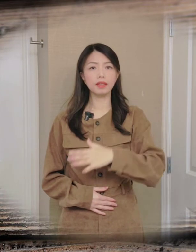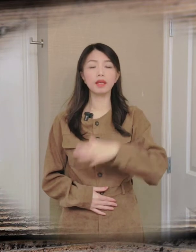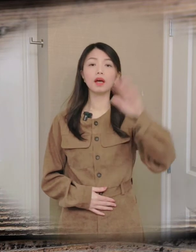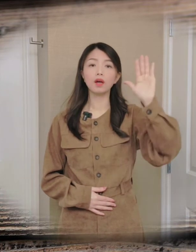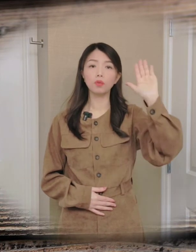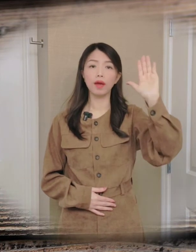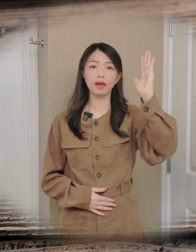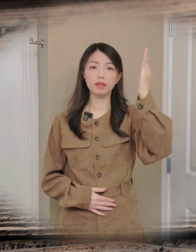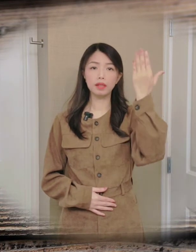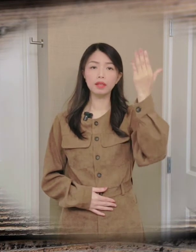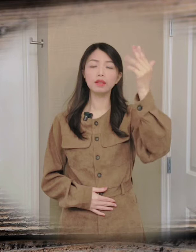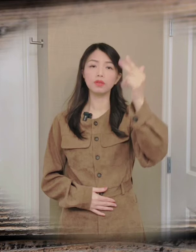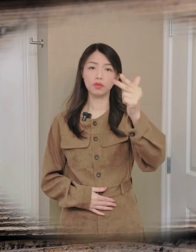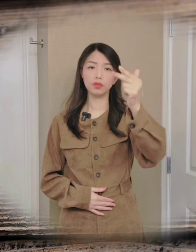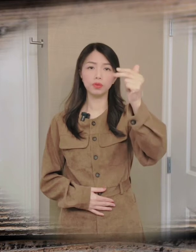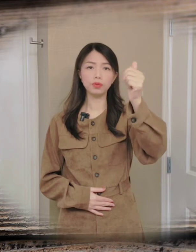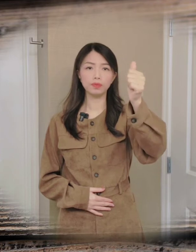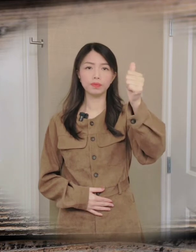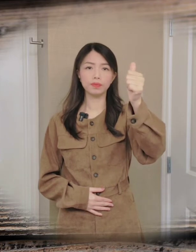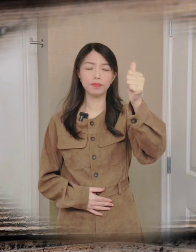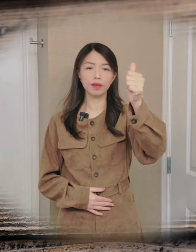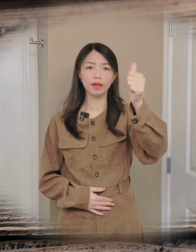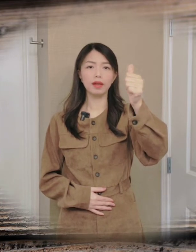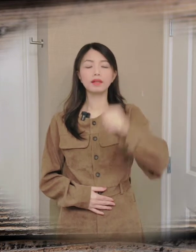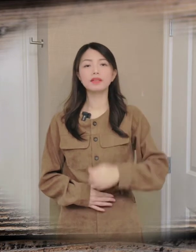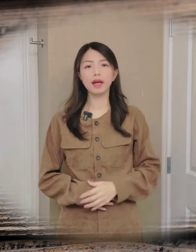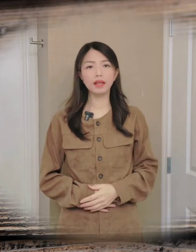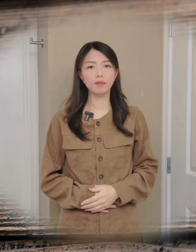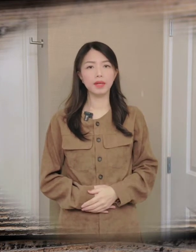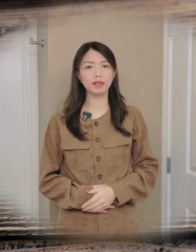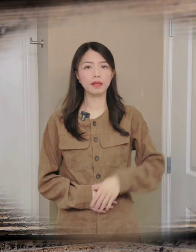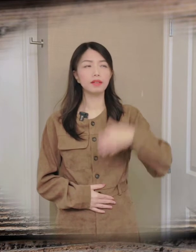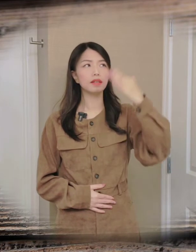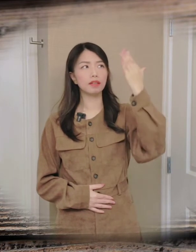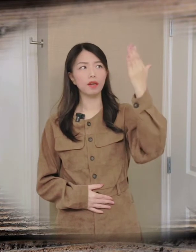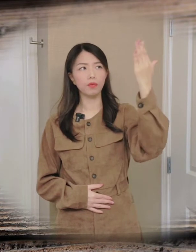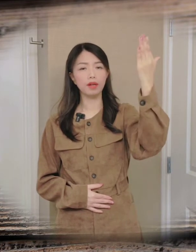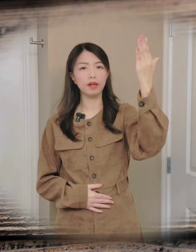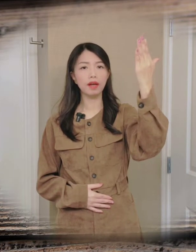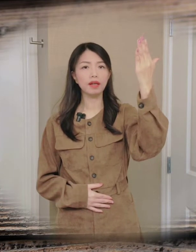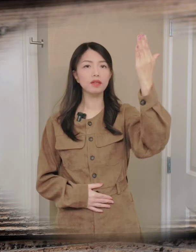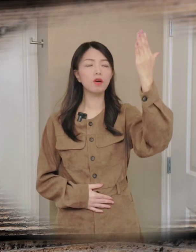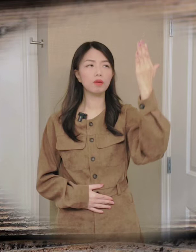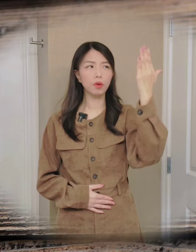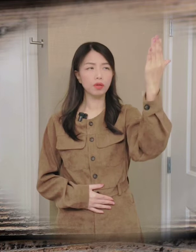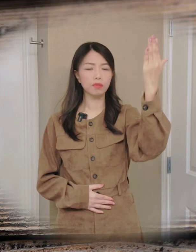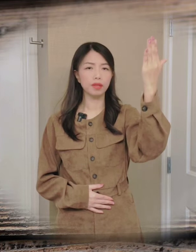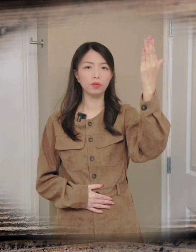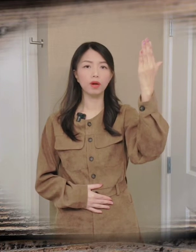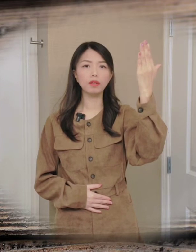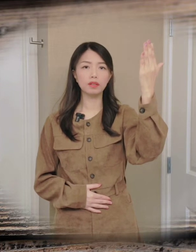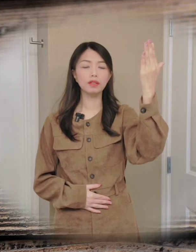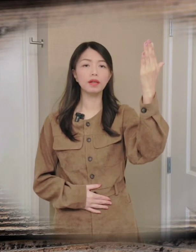빛, 되신 주, 그 사랑의 빛, 그는 그냥 위를 향해서 표현해